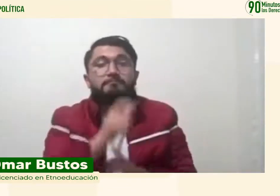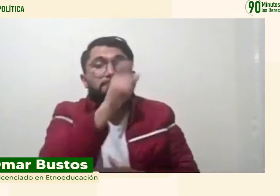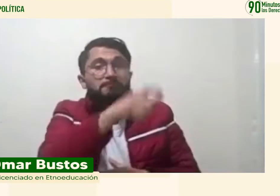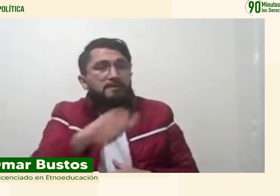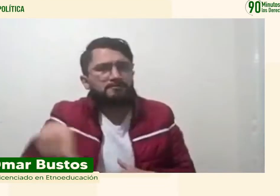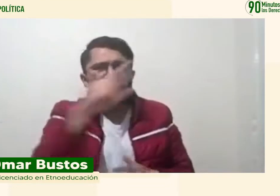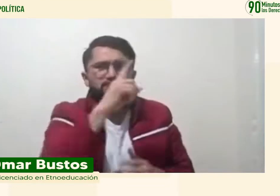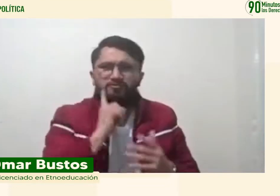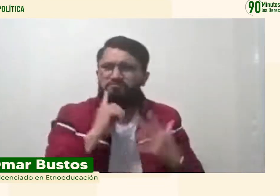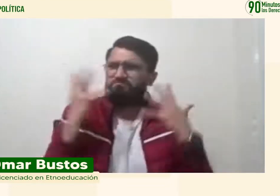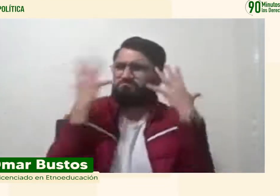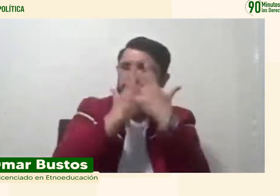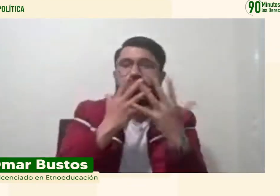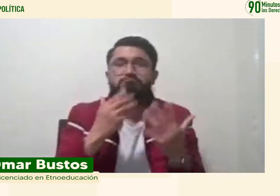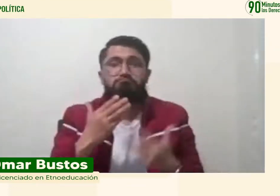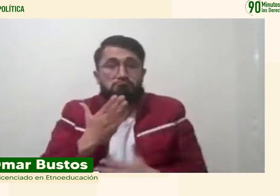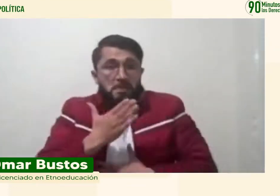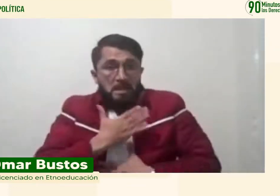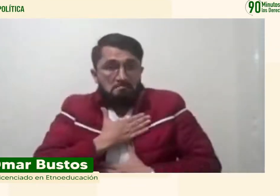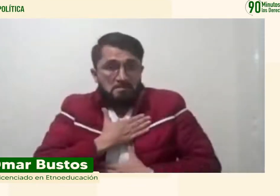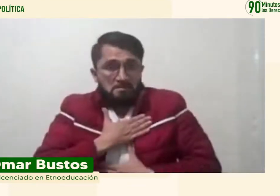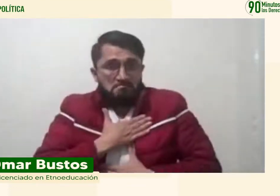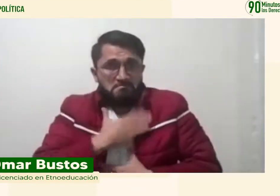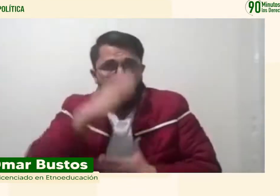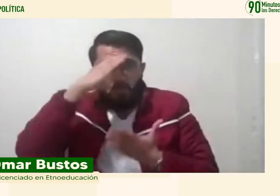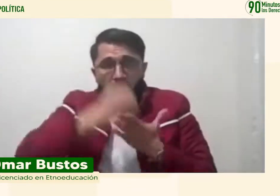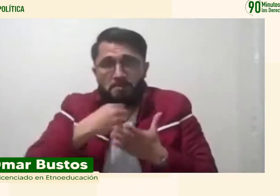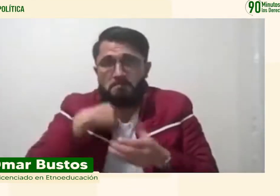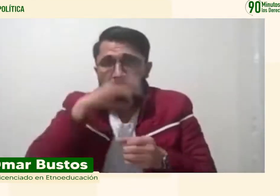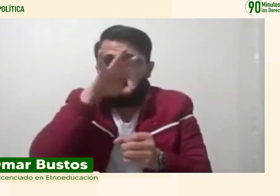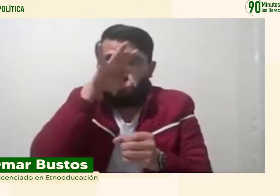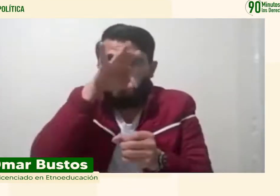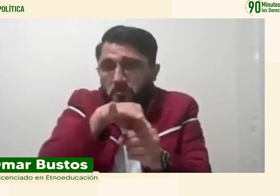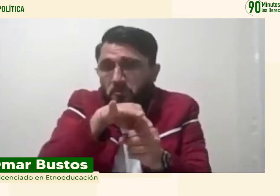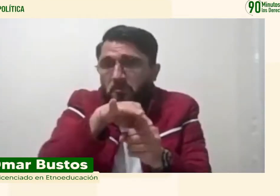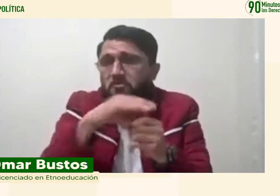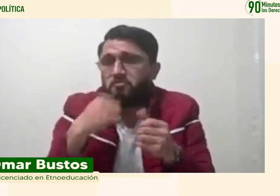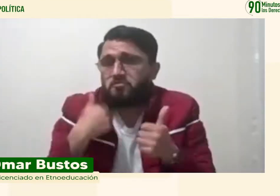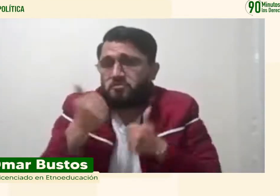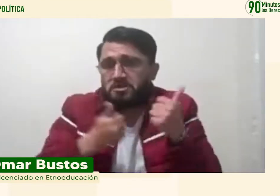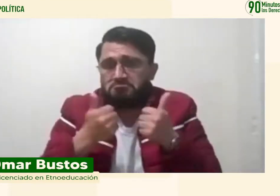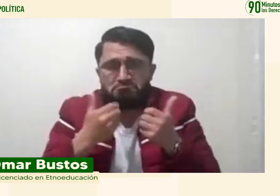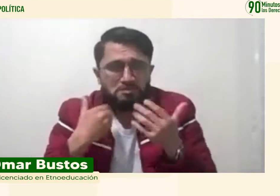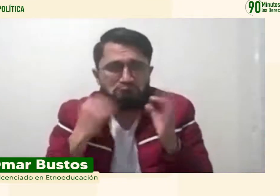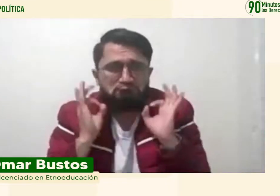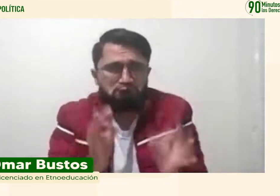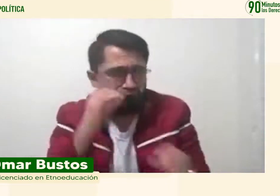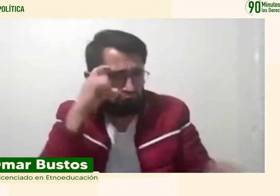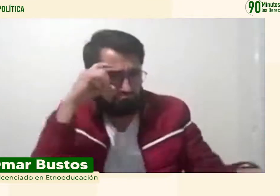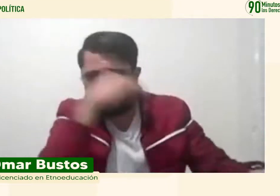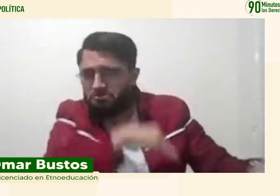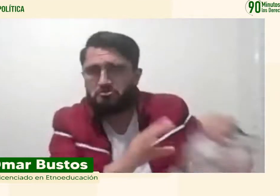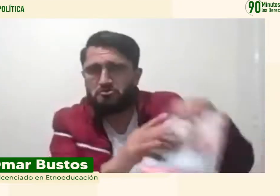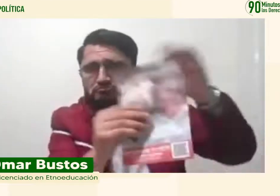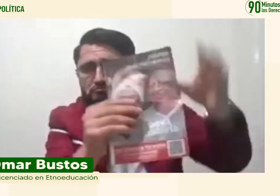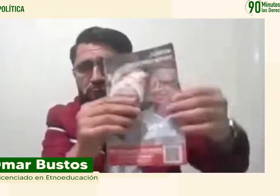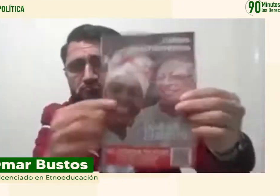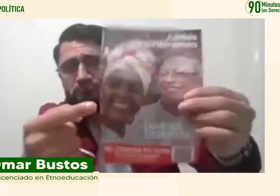respecto pero 90 las personas sordas pueden causar confusión pero en mi opinión en temas de elección de votación